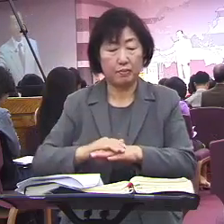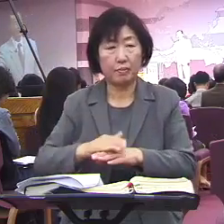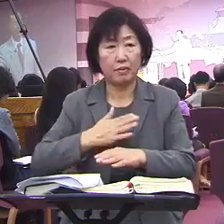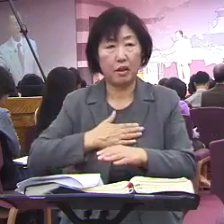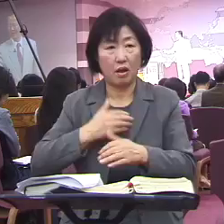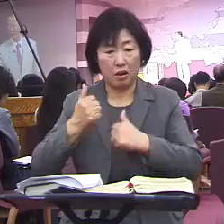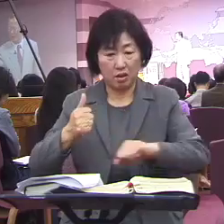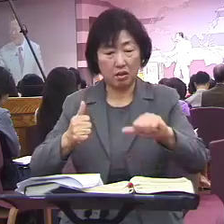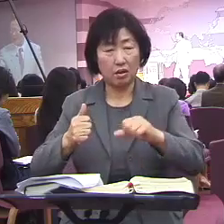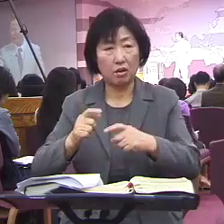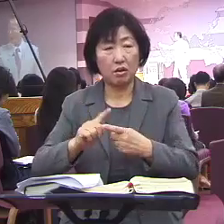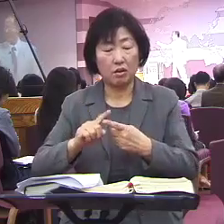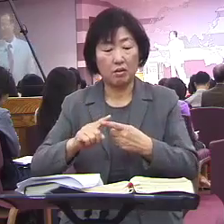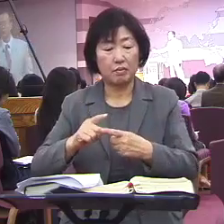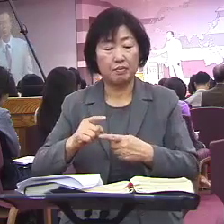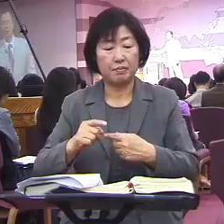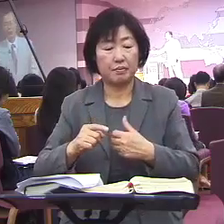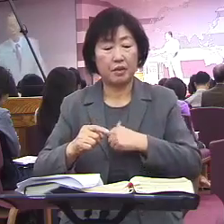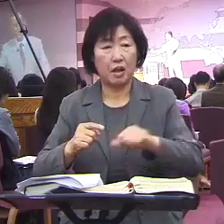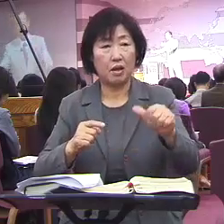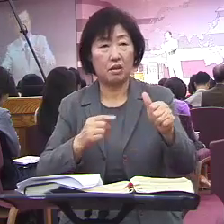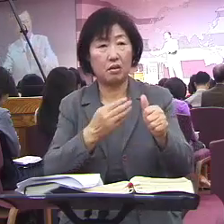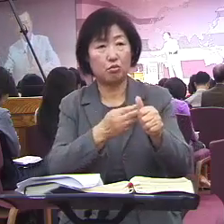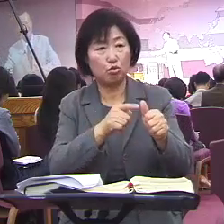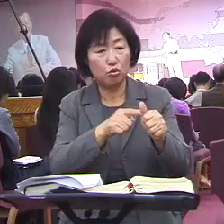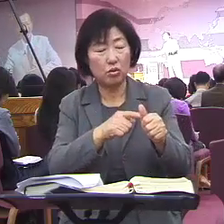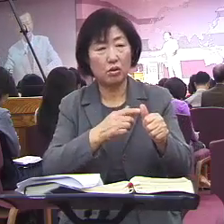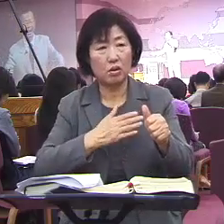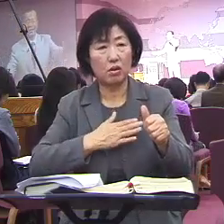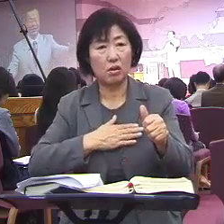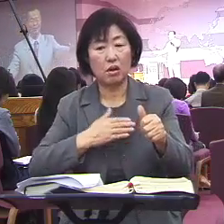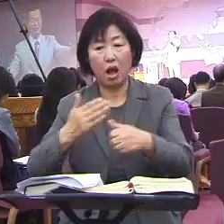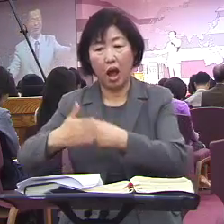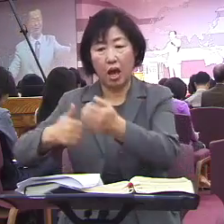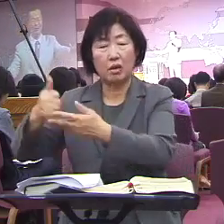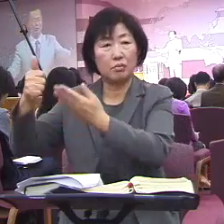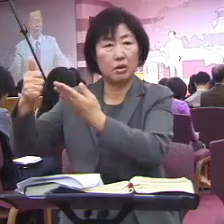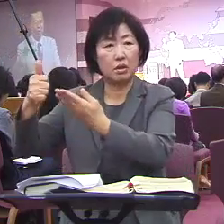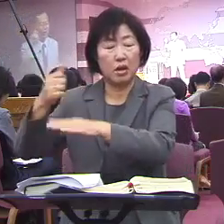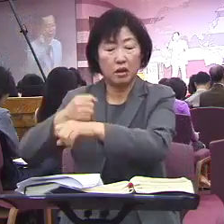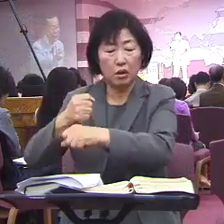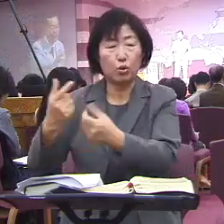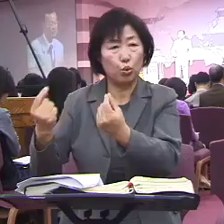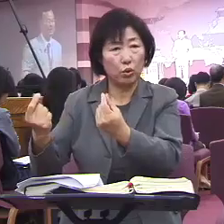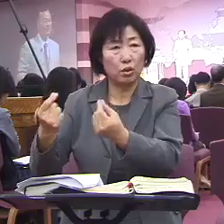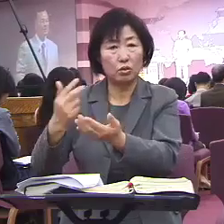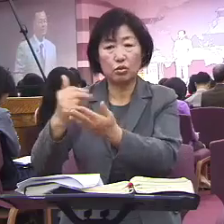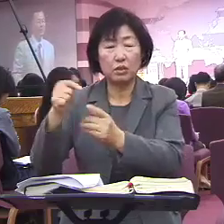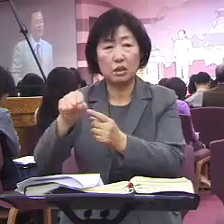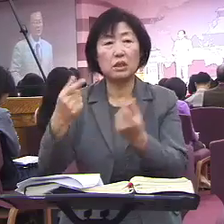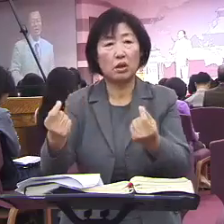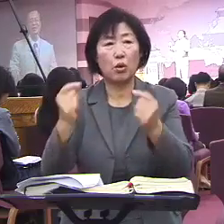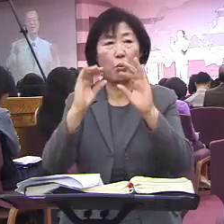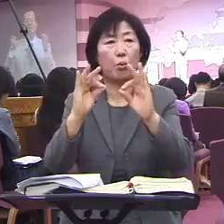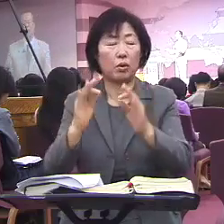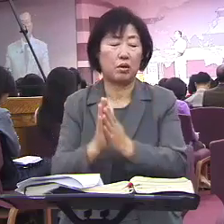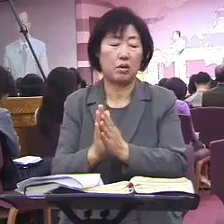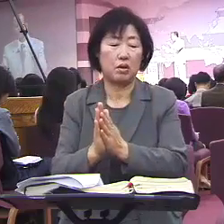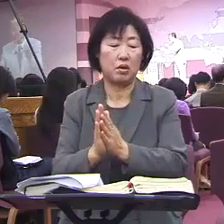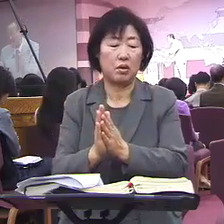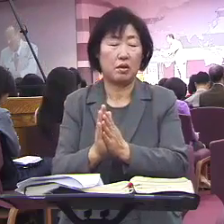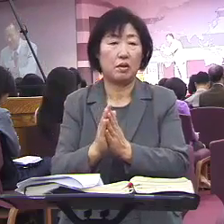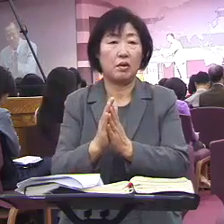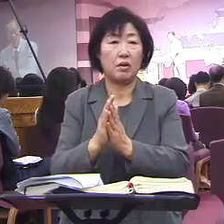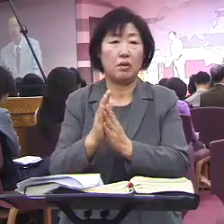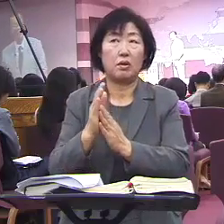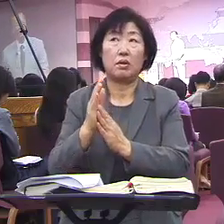아들이 드립니다. 내 아들한테 해준 게 바로 나한테 한 게 아니겠어요. 주님이 그렇게 보시는 거예요. 당신이